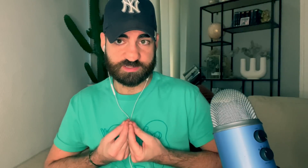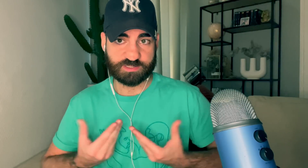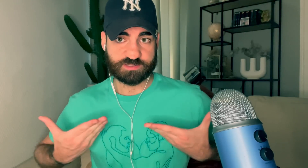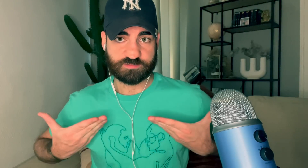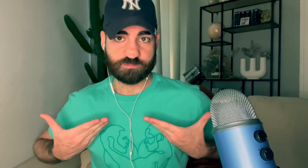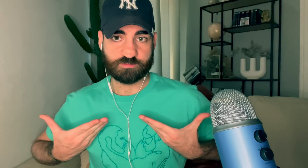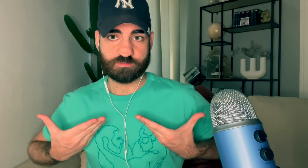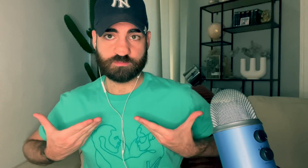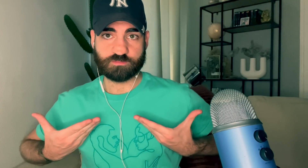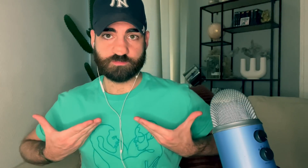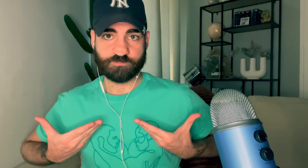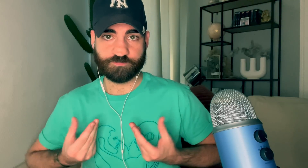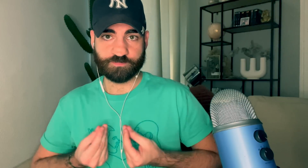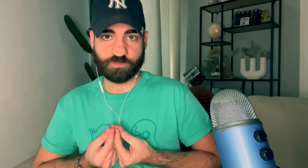intersexe.